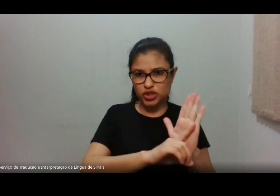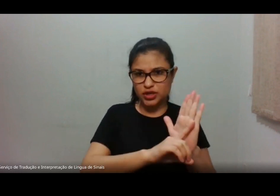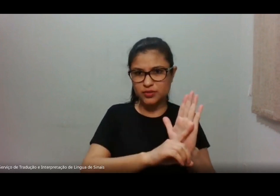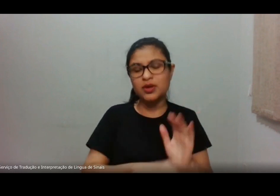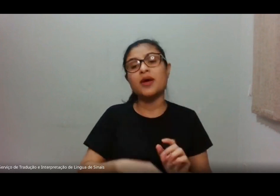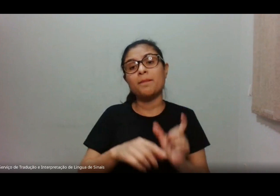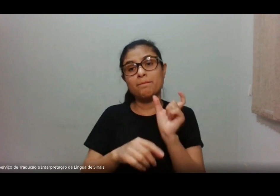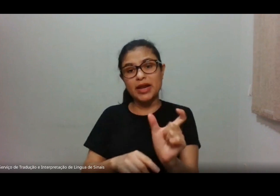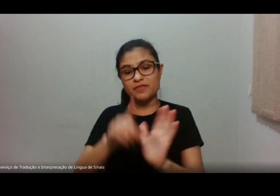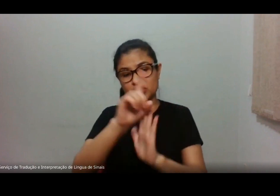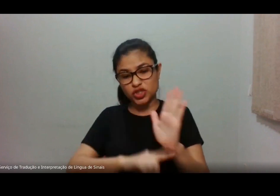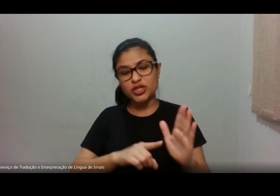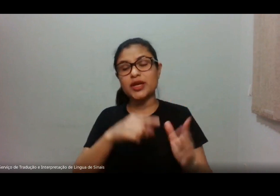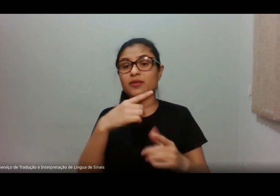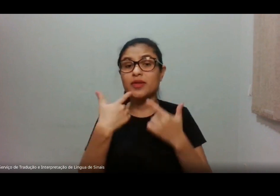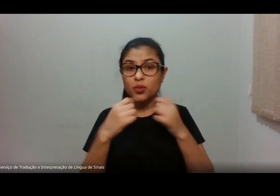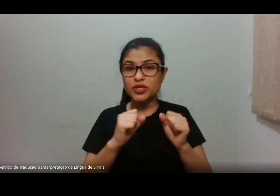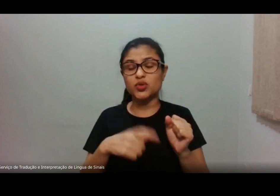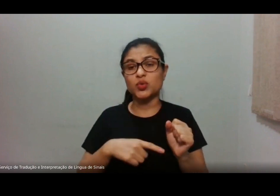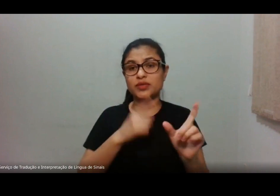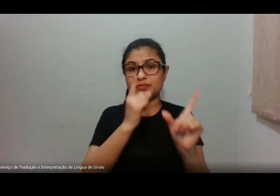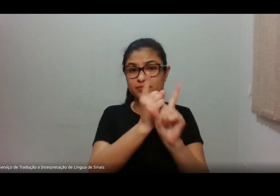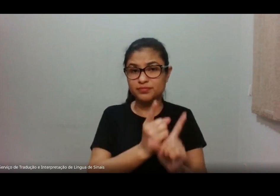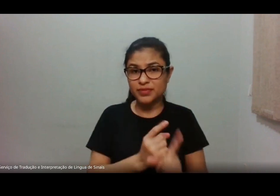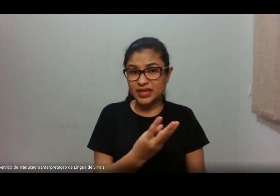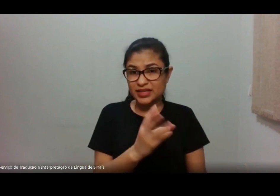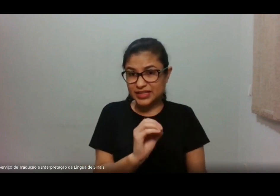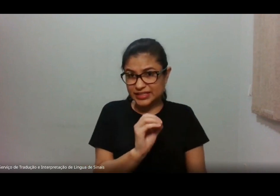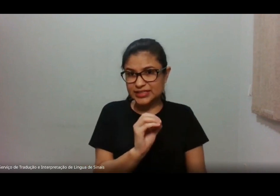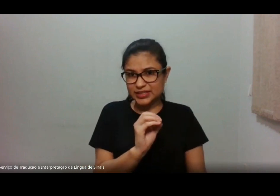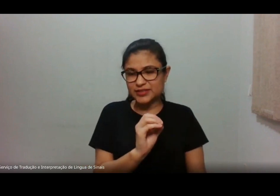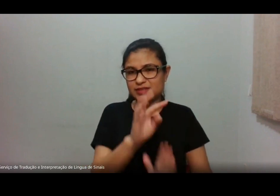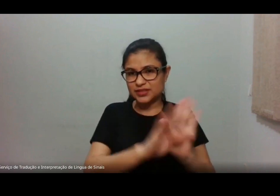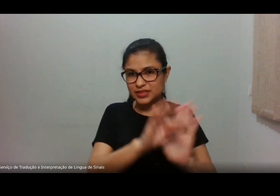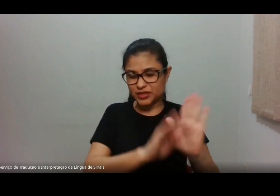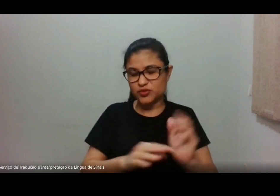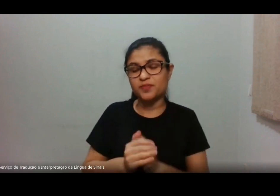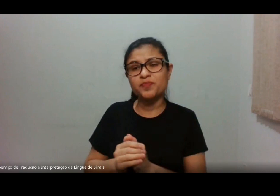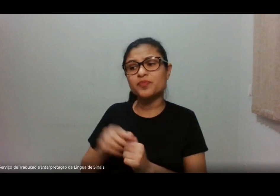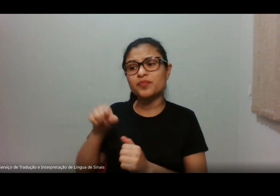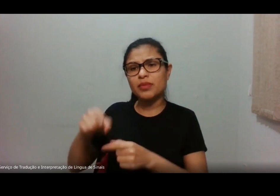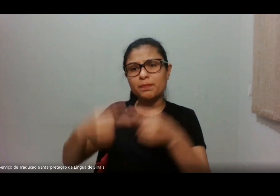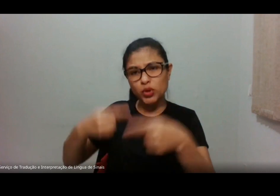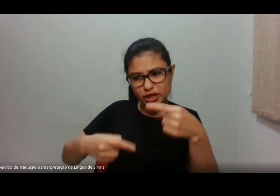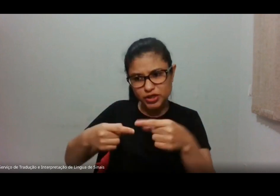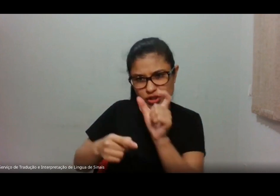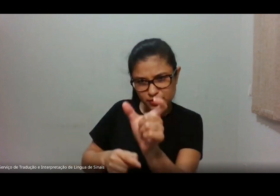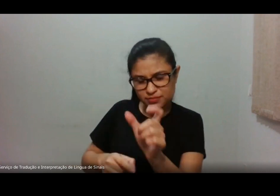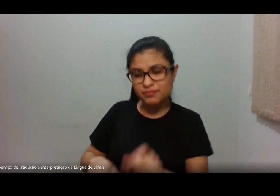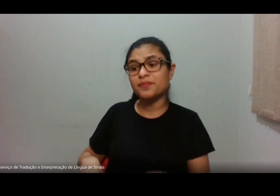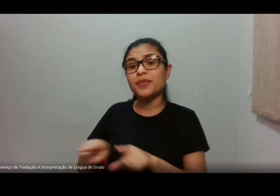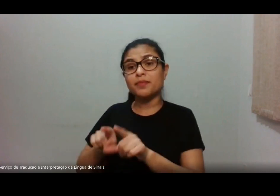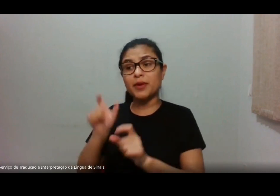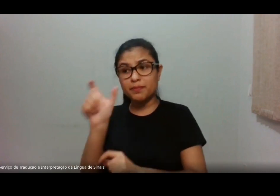aparecem apenas 30 referências no catálogo da CAPES. Para política e políticas linguísticas aparecem